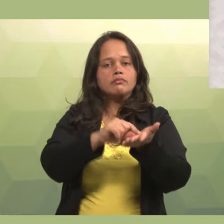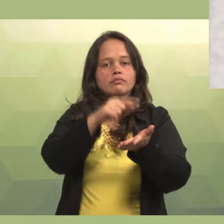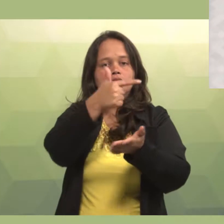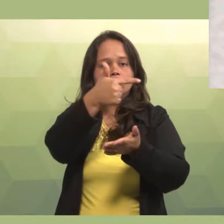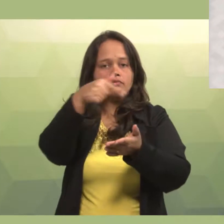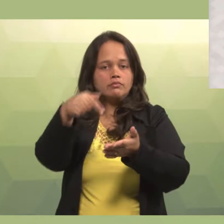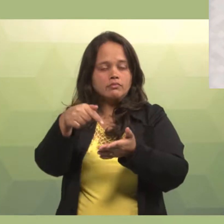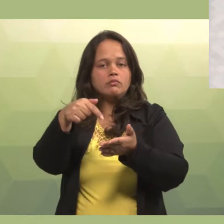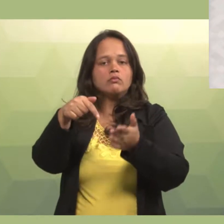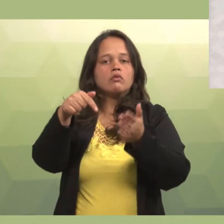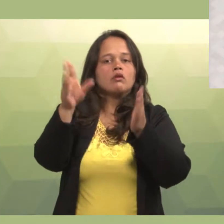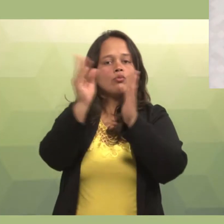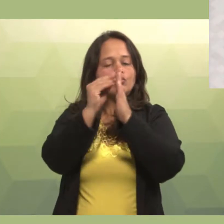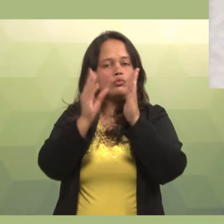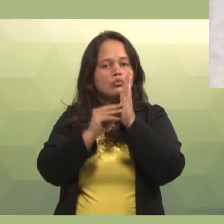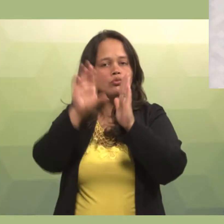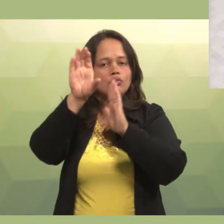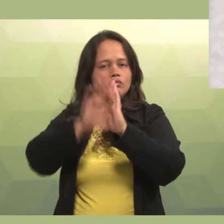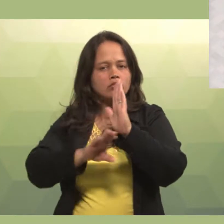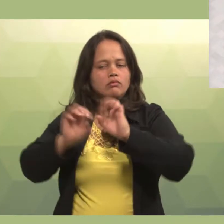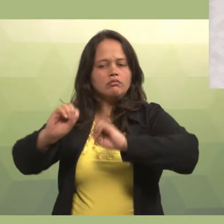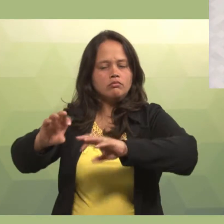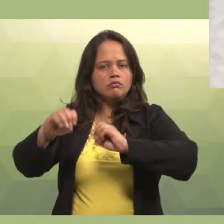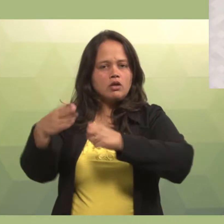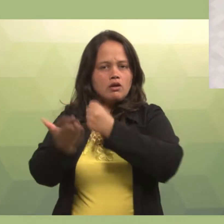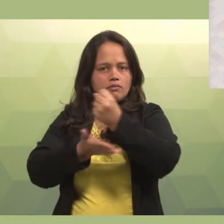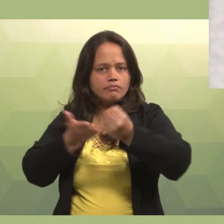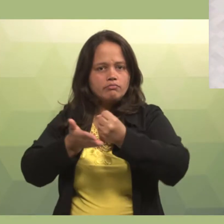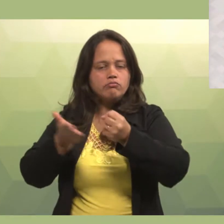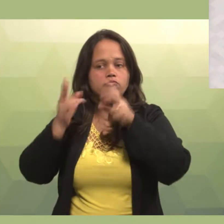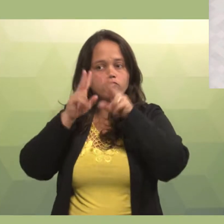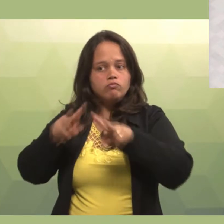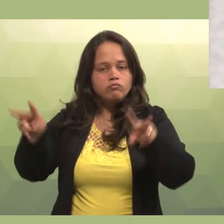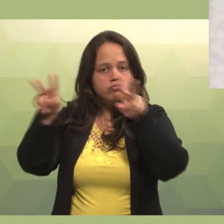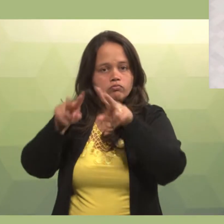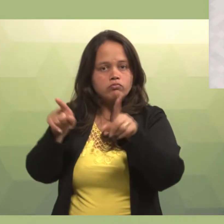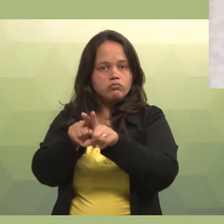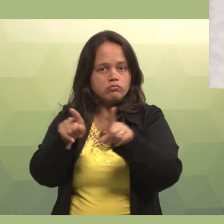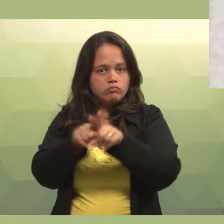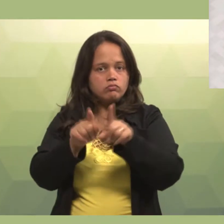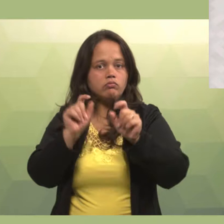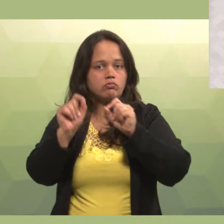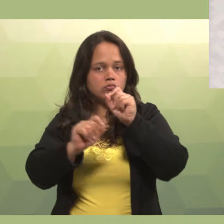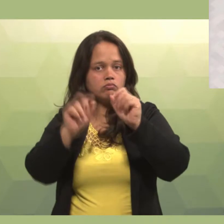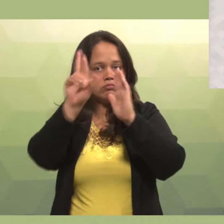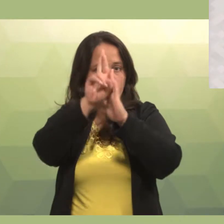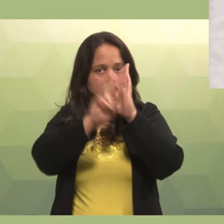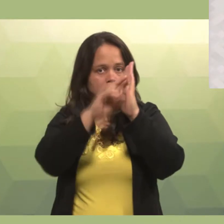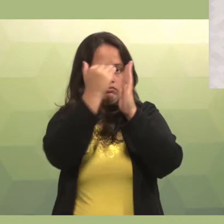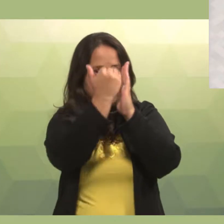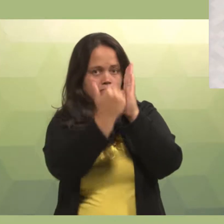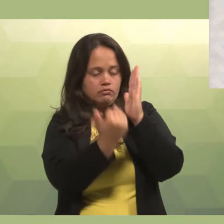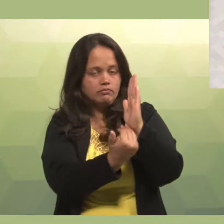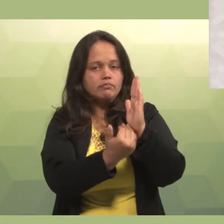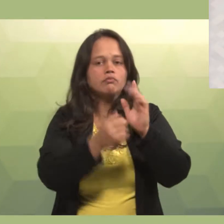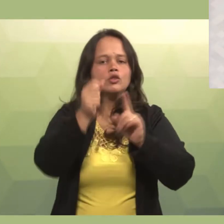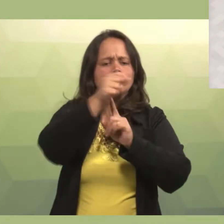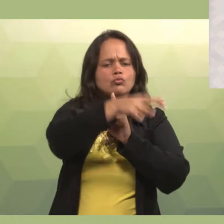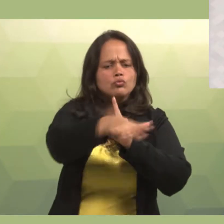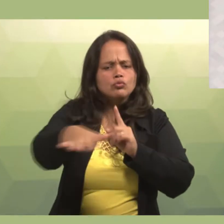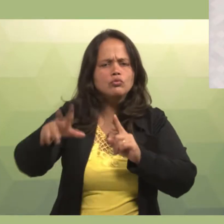conteúdos curriculares da educação básica observarão ainda as seguintes diretrizes: a difusão de